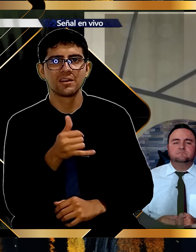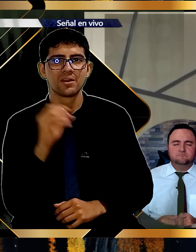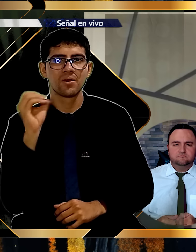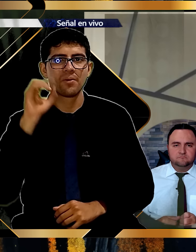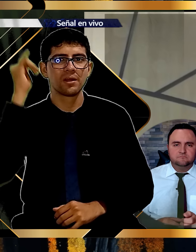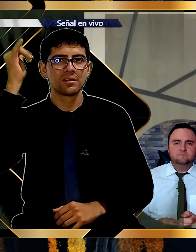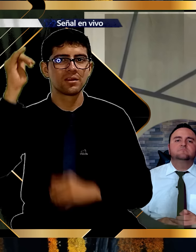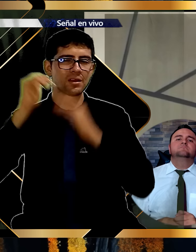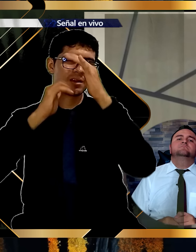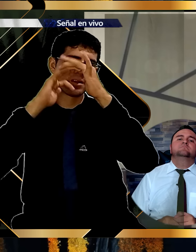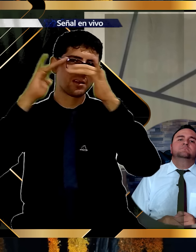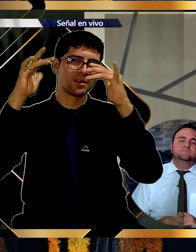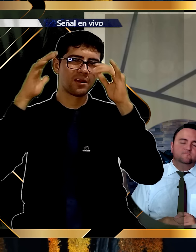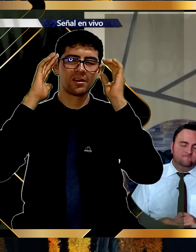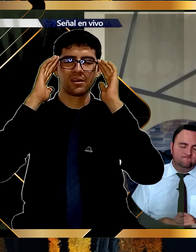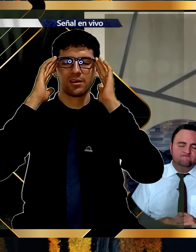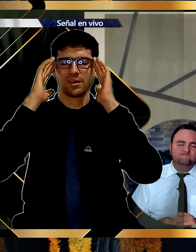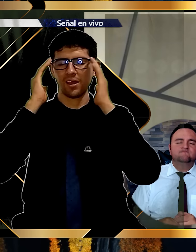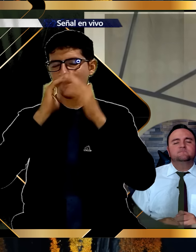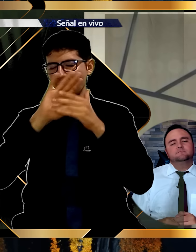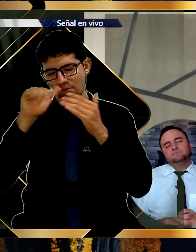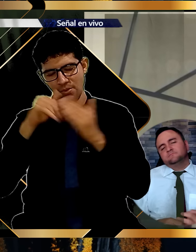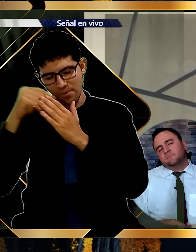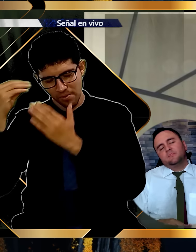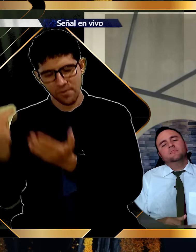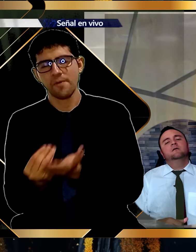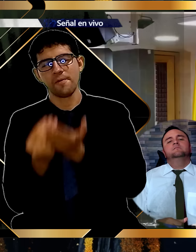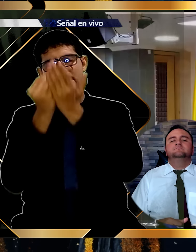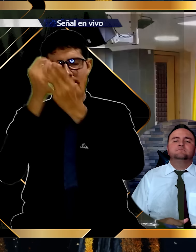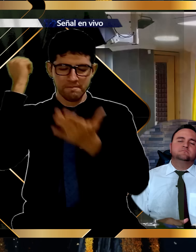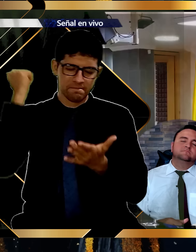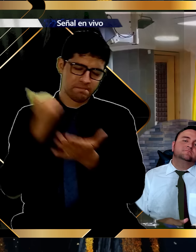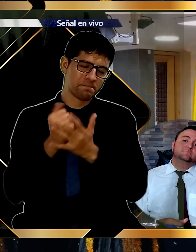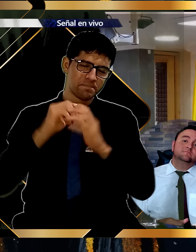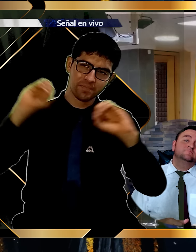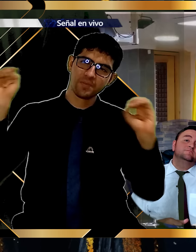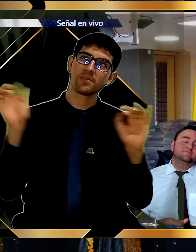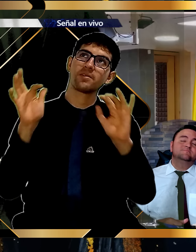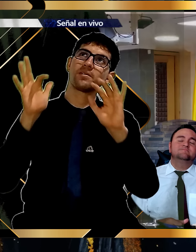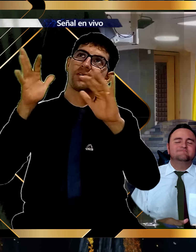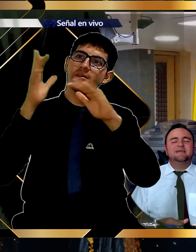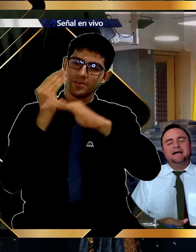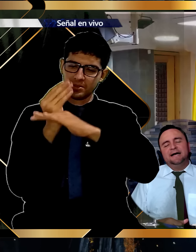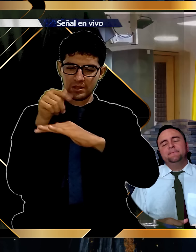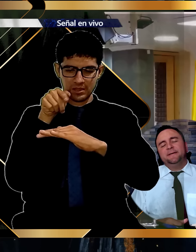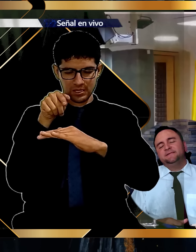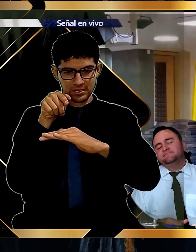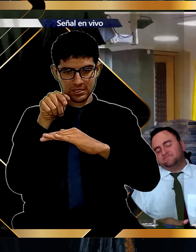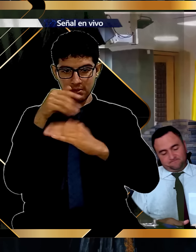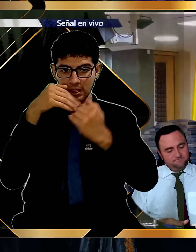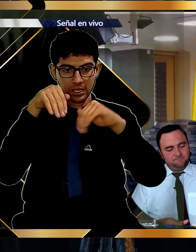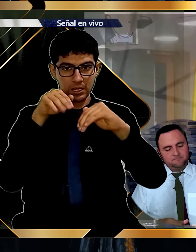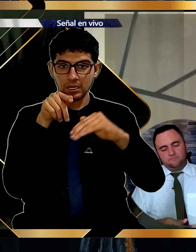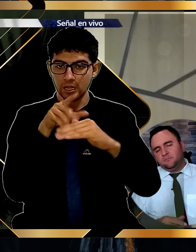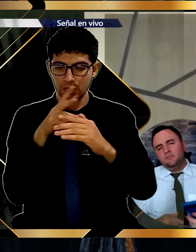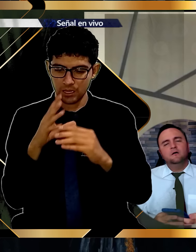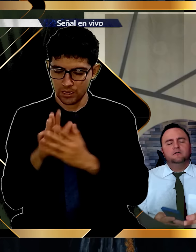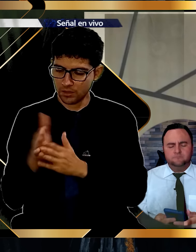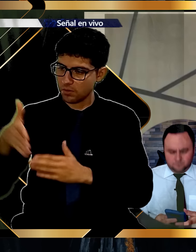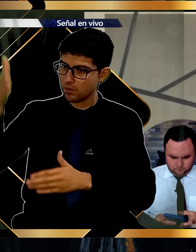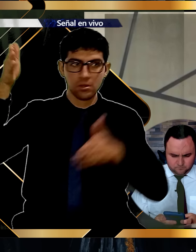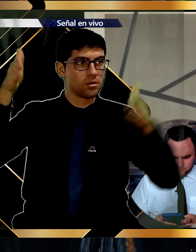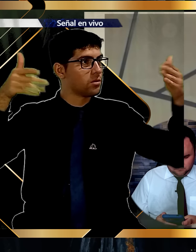¡Nos vamos! Esta iglesia tiene que dar esas vacas vacías. ¡Nos vamos todos! ¡Diga gloria a Dios! ¡Aleluya!